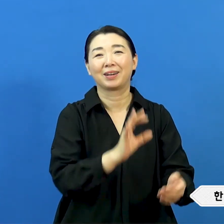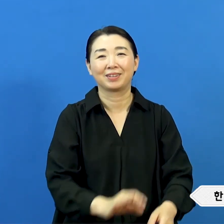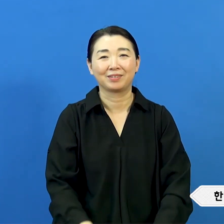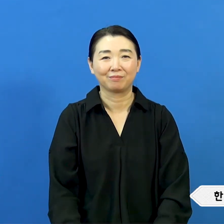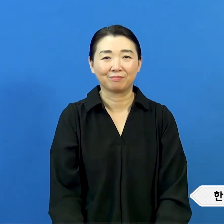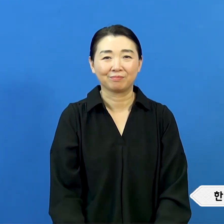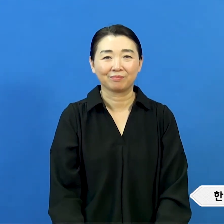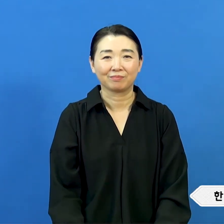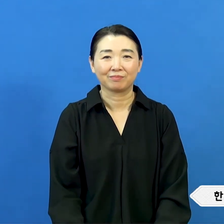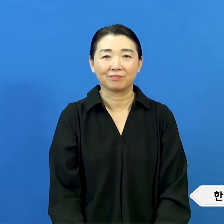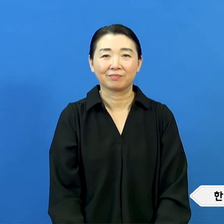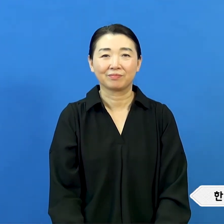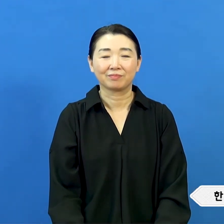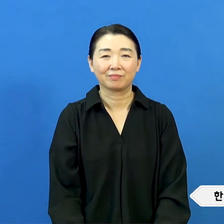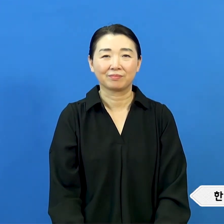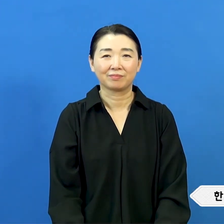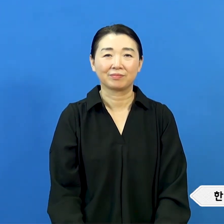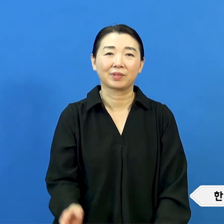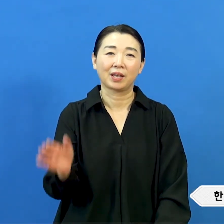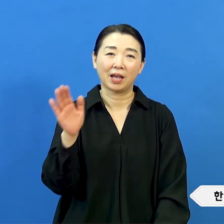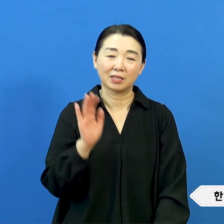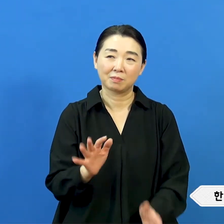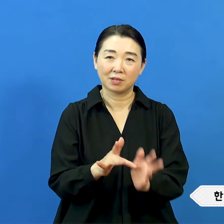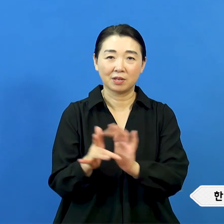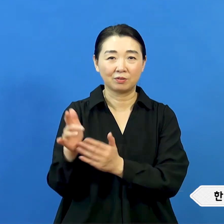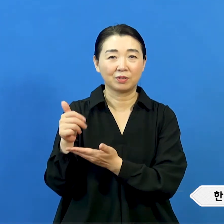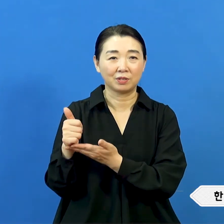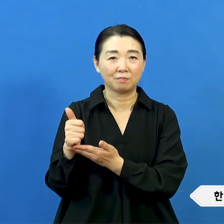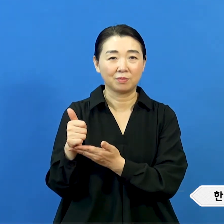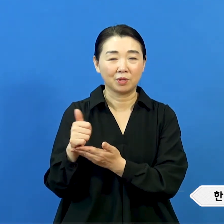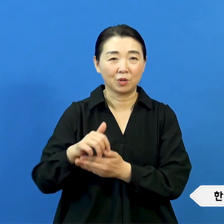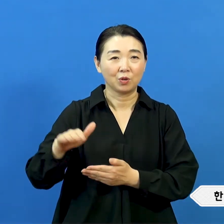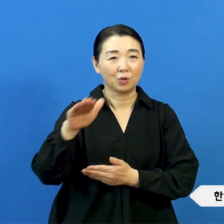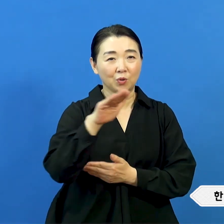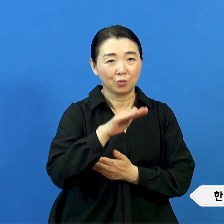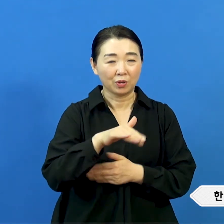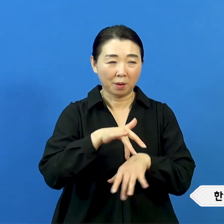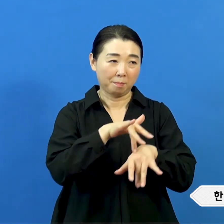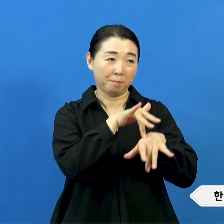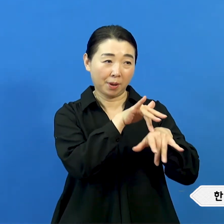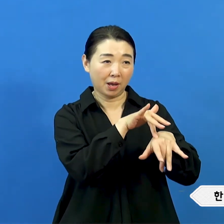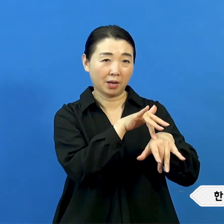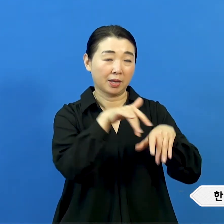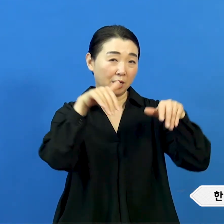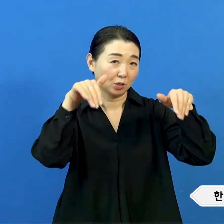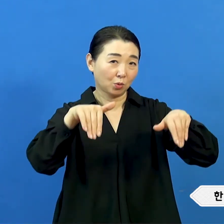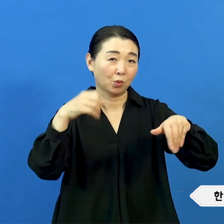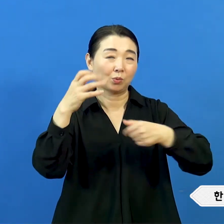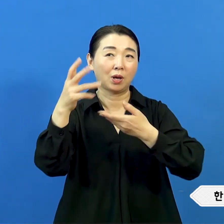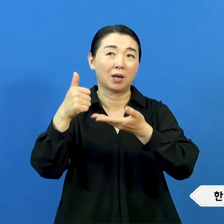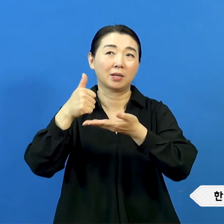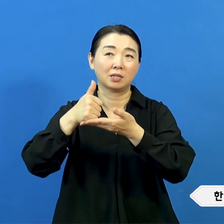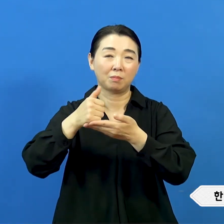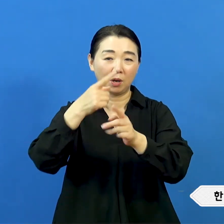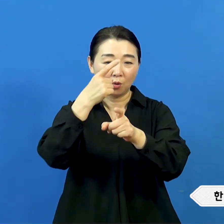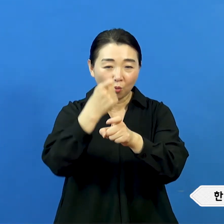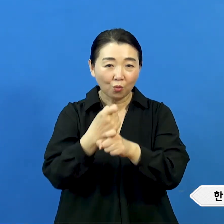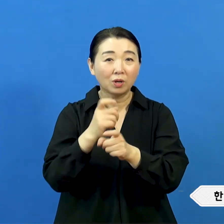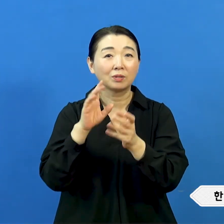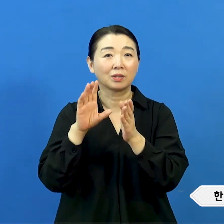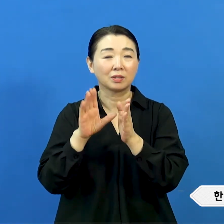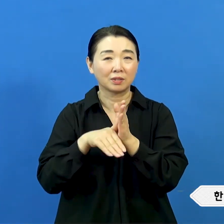없습니다. 그런데 예수님은 우리가 마귀의 종이고 하나님의 원수였을